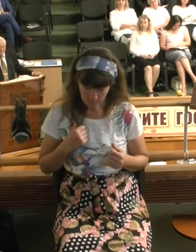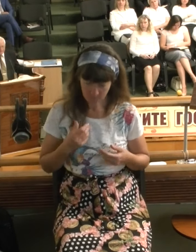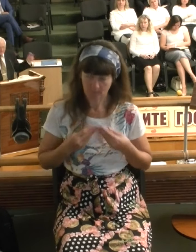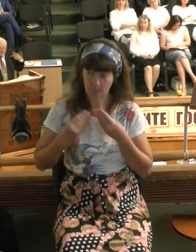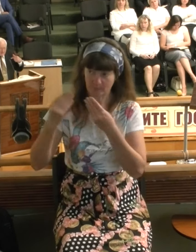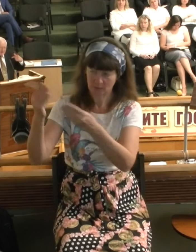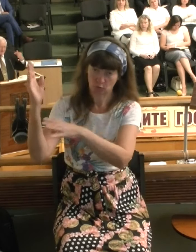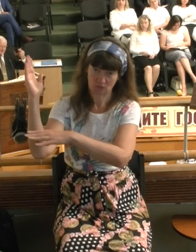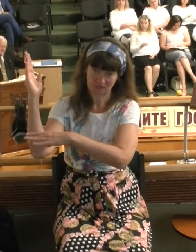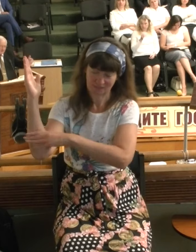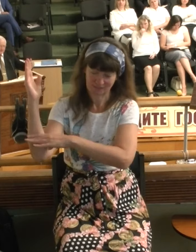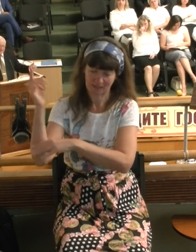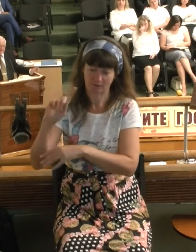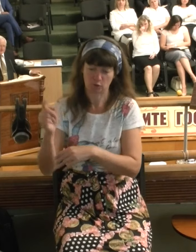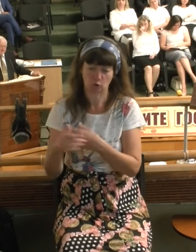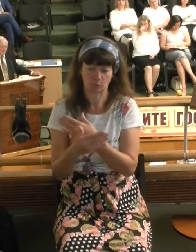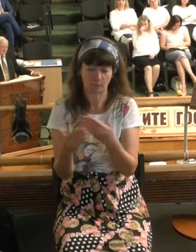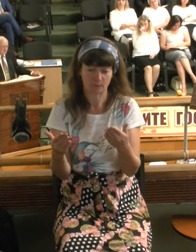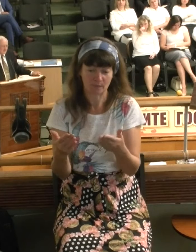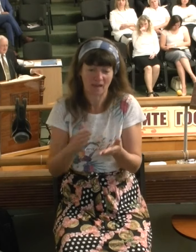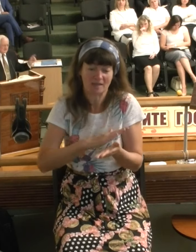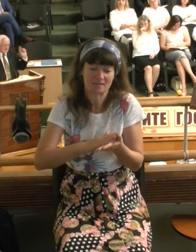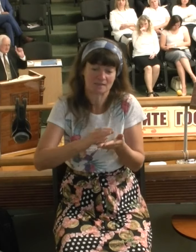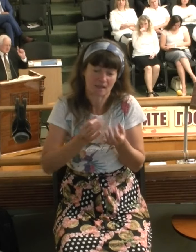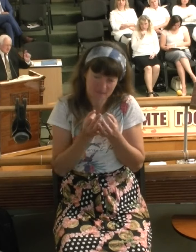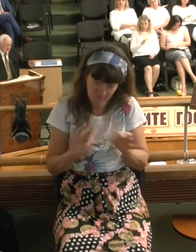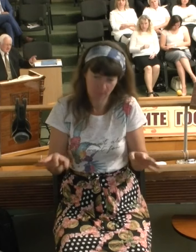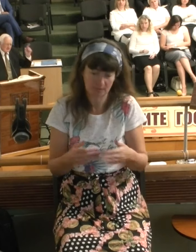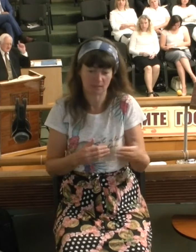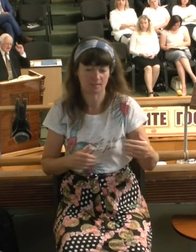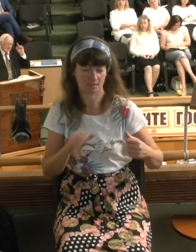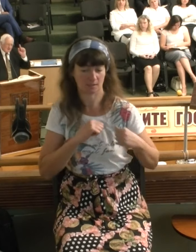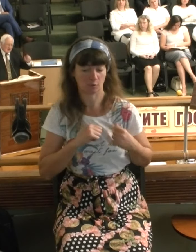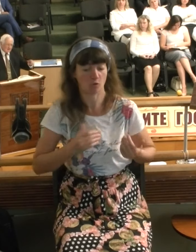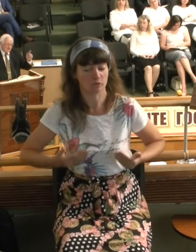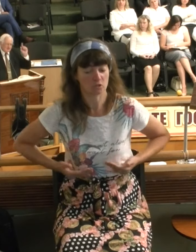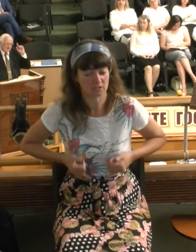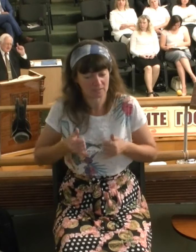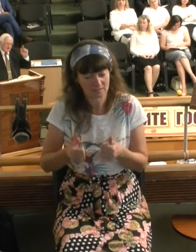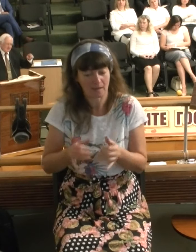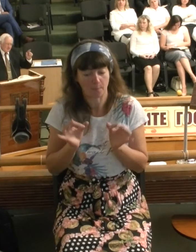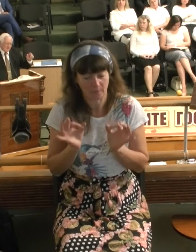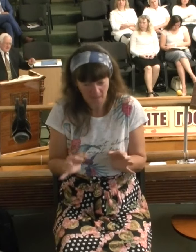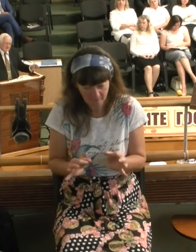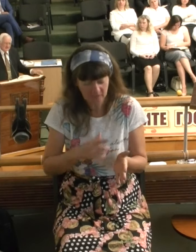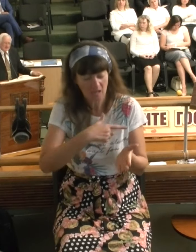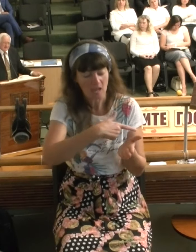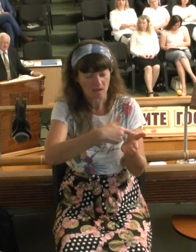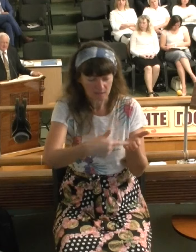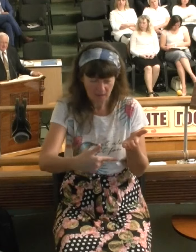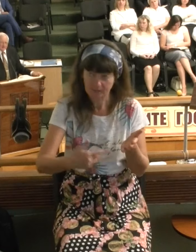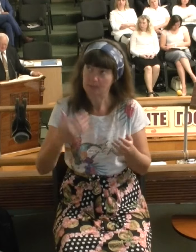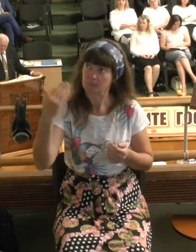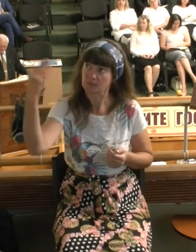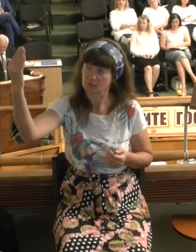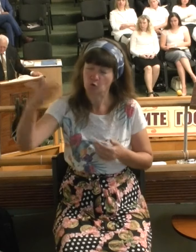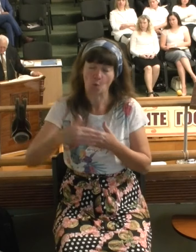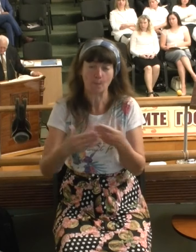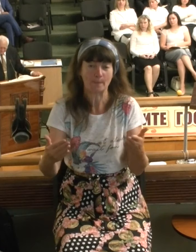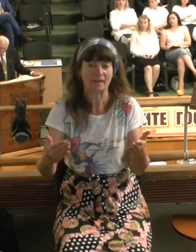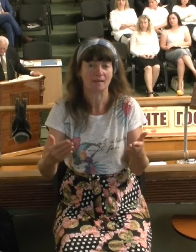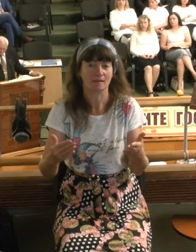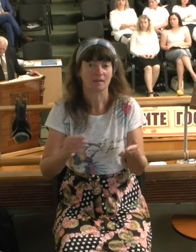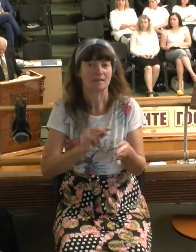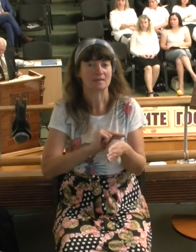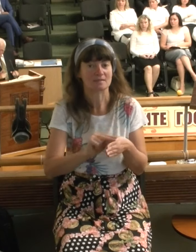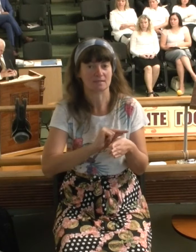древо, дабы мы, избавившись от грехов, жили для правды, ранами Его вы исцелились.